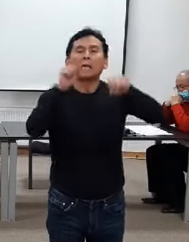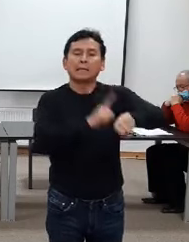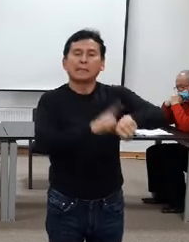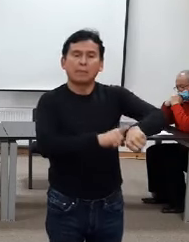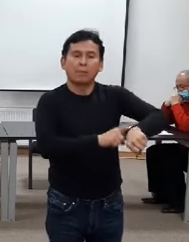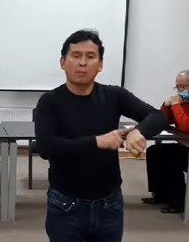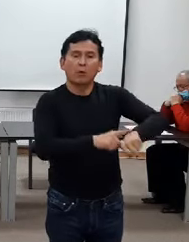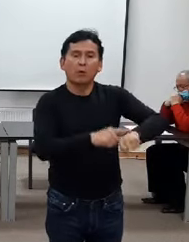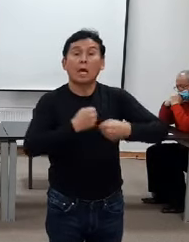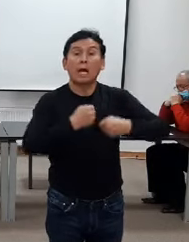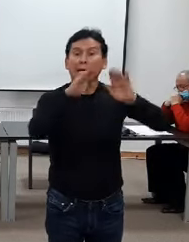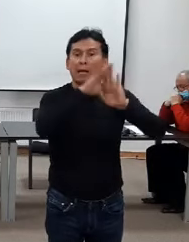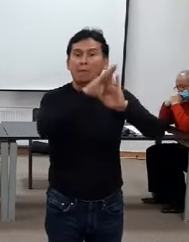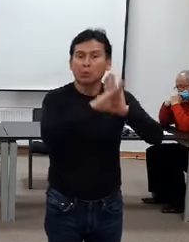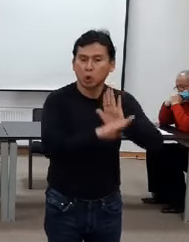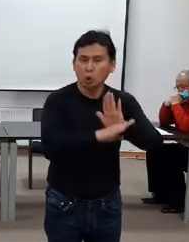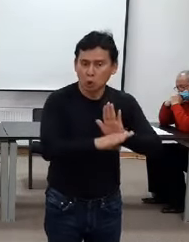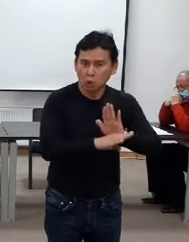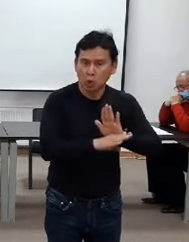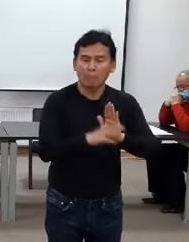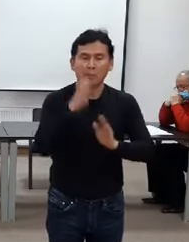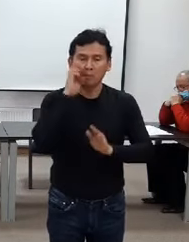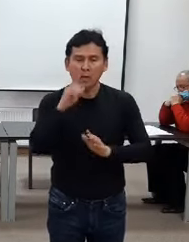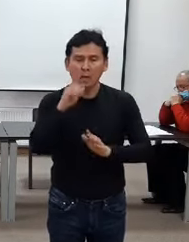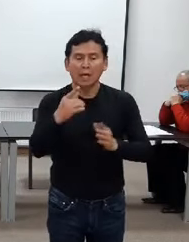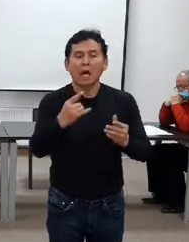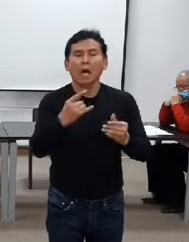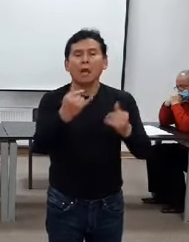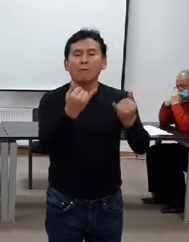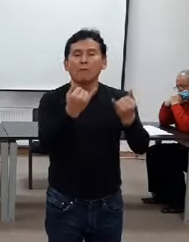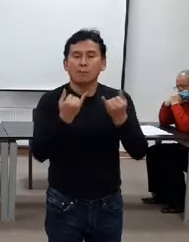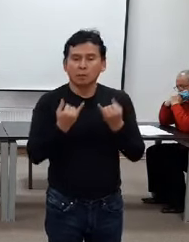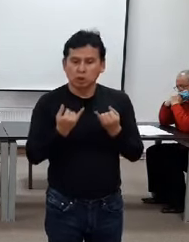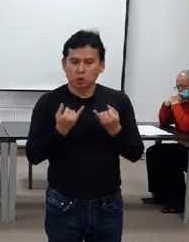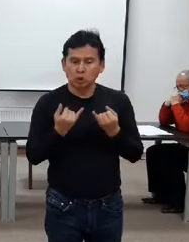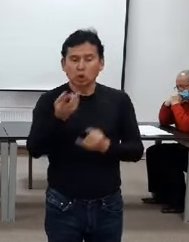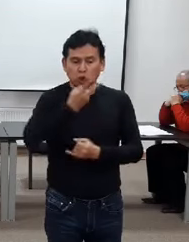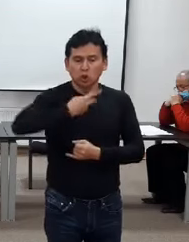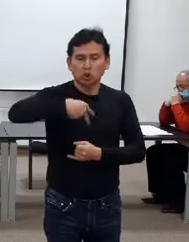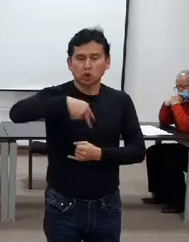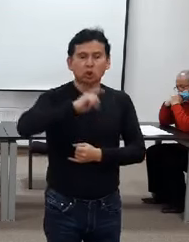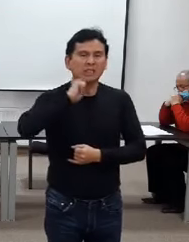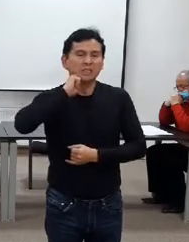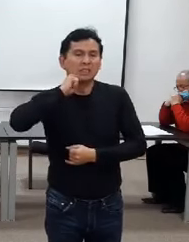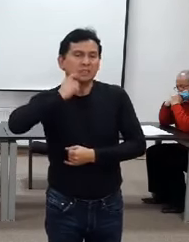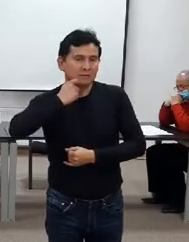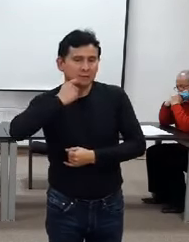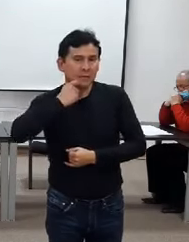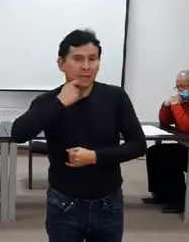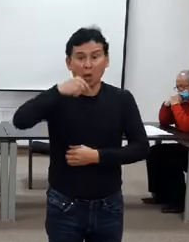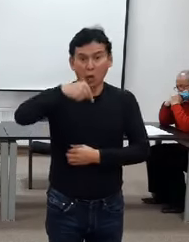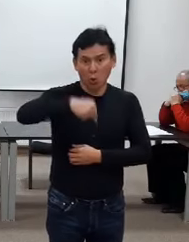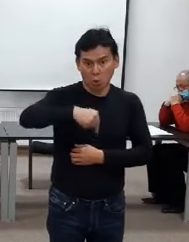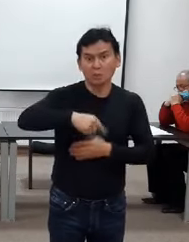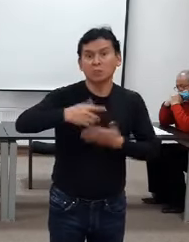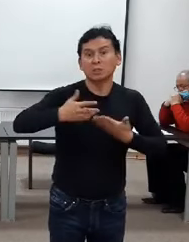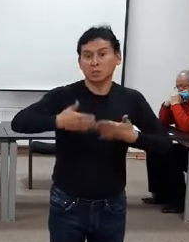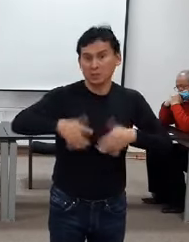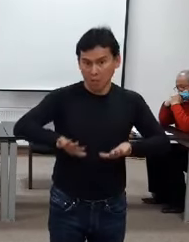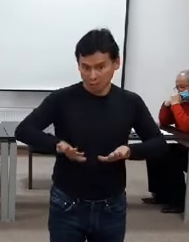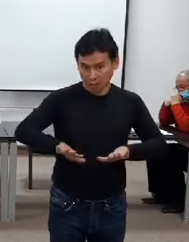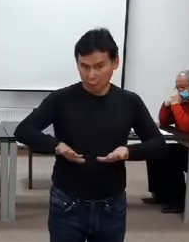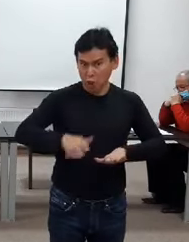ganarle, ¿no es cierto?, a los protocolos establecidos para obtener información, para nosotros significó que hoy día ya tenemos por lo